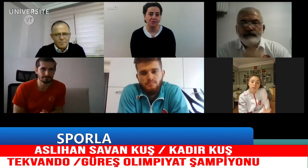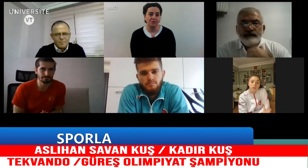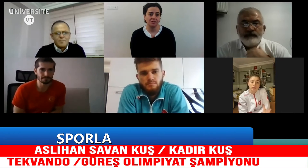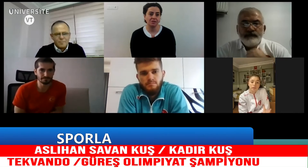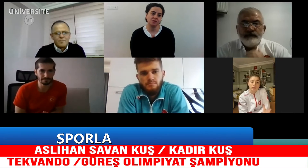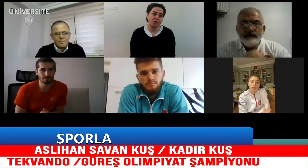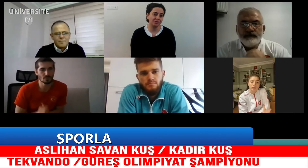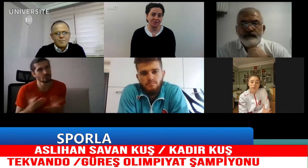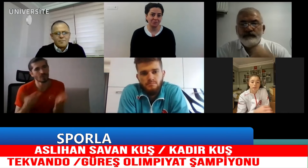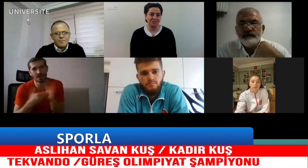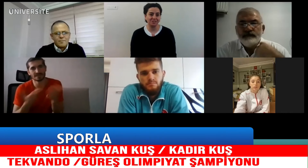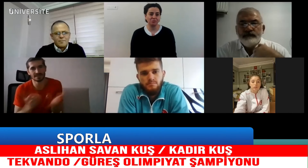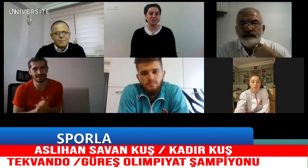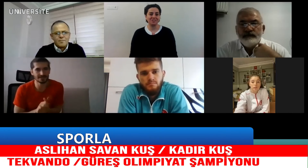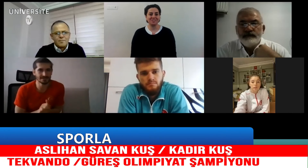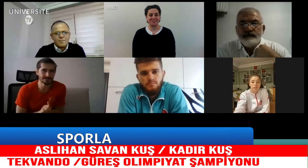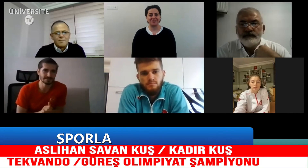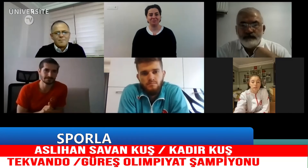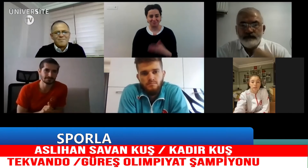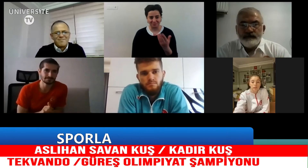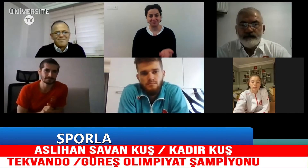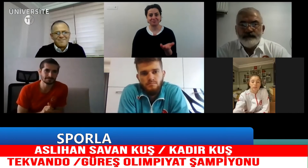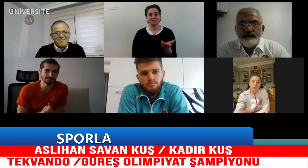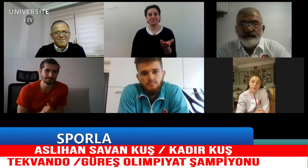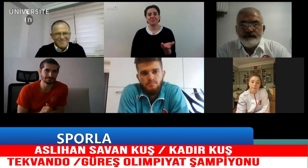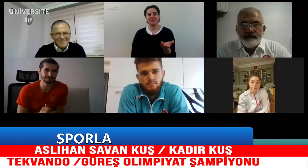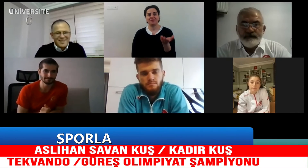için. Şu an yapabildiklerim bunlar. Teşekkürler.